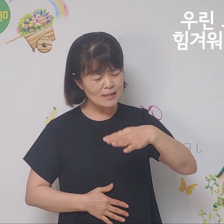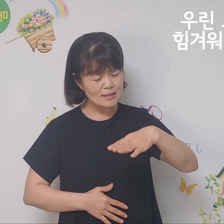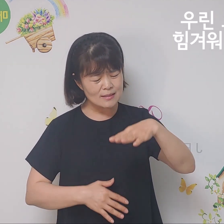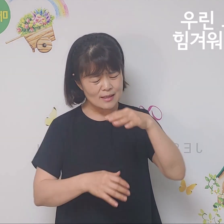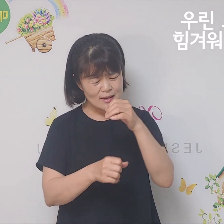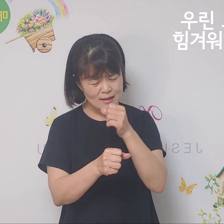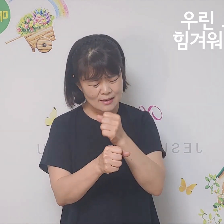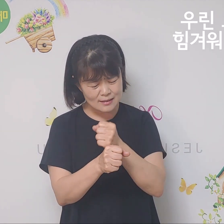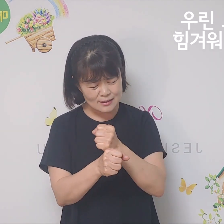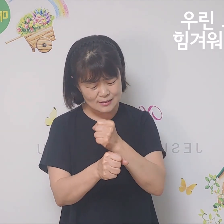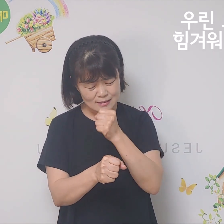힘겨워합니다.